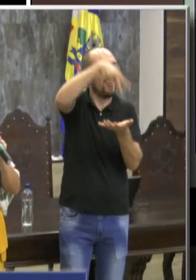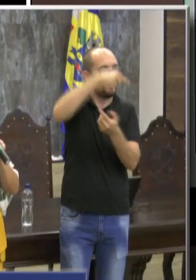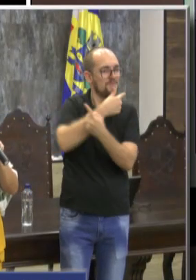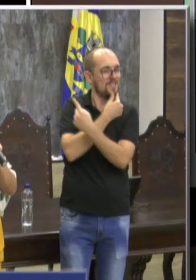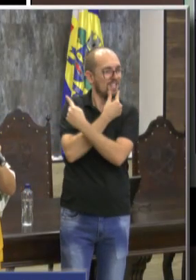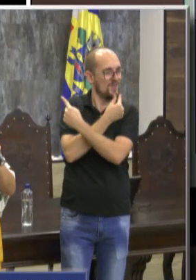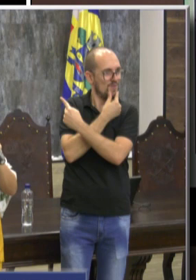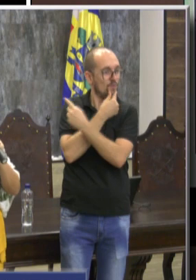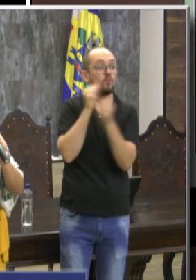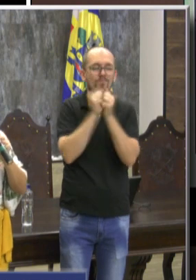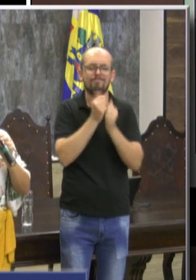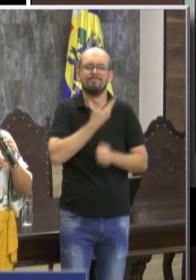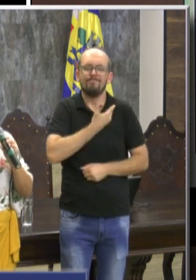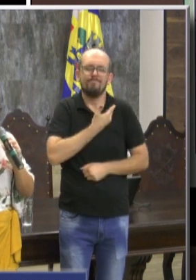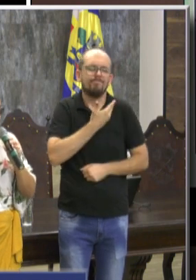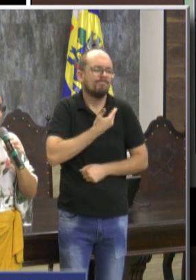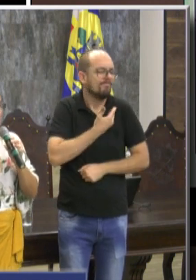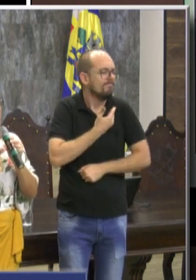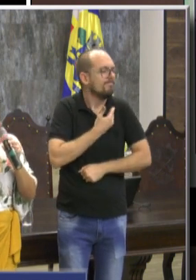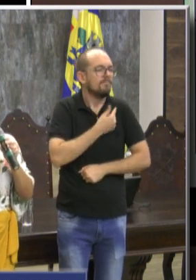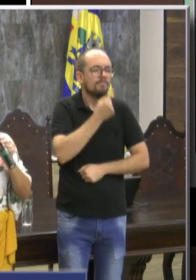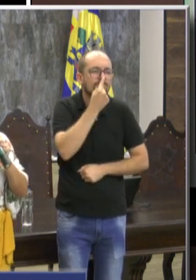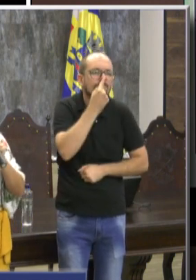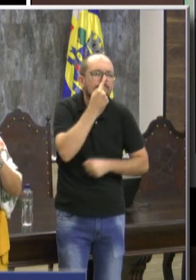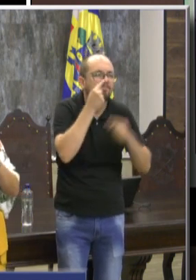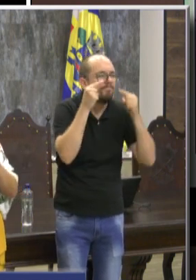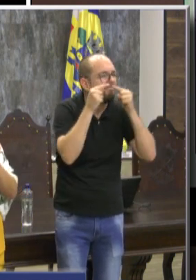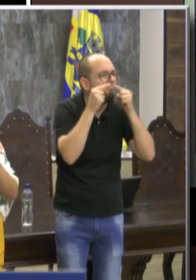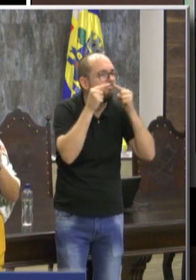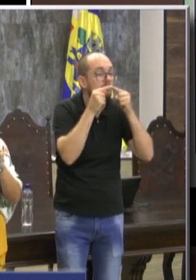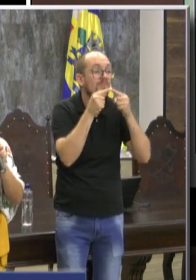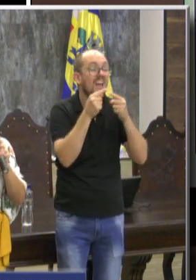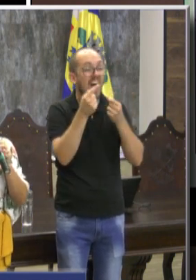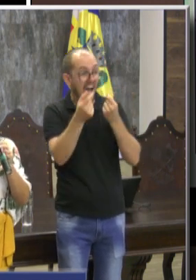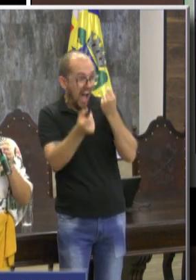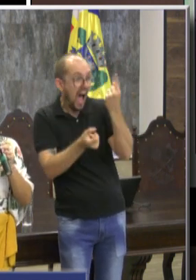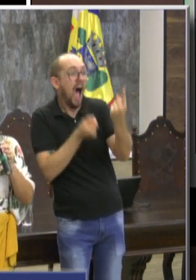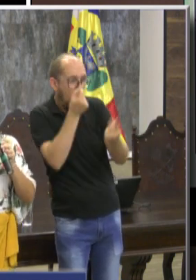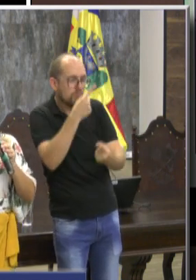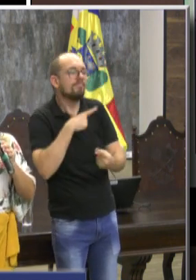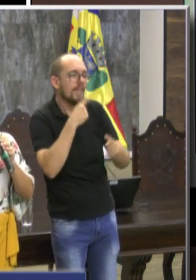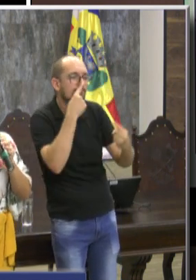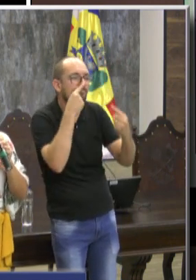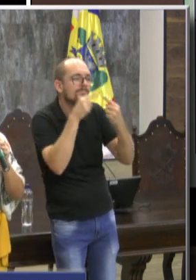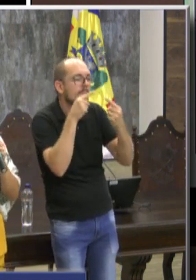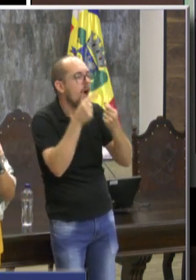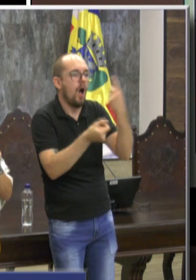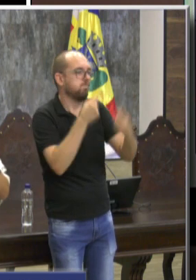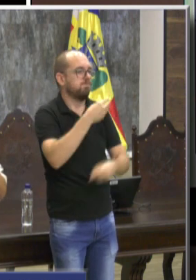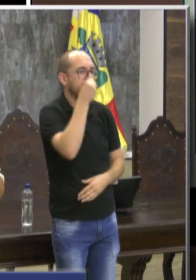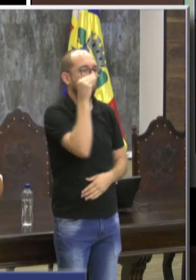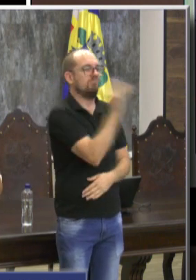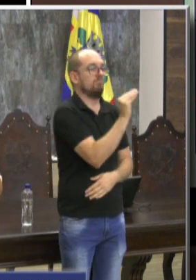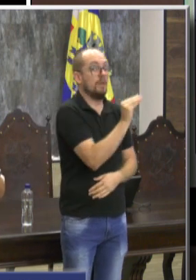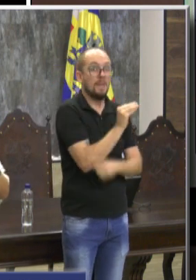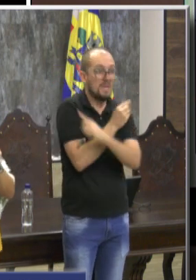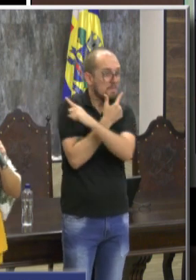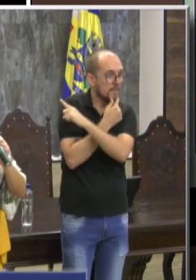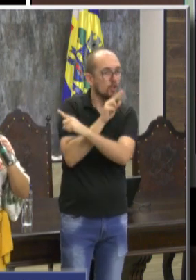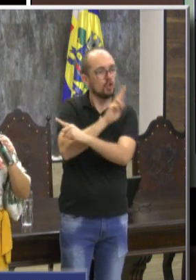sensível. Pensem numa criança sensível e inclusiva. Porque às vezes as pessoas são sensíveis, mas não incluem. Mas o Henrique é uma criança